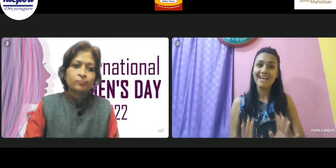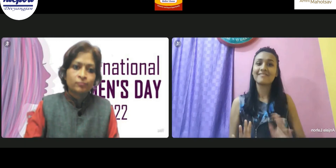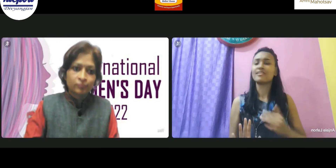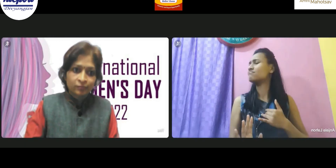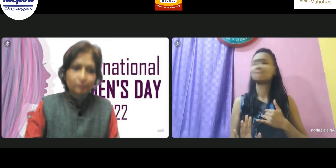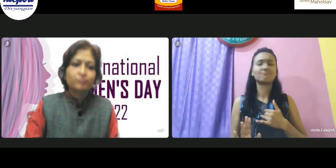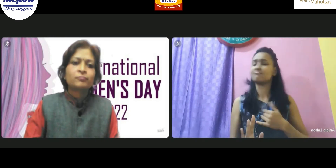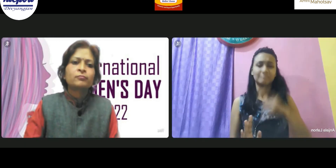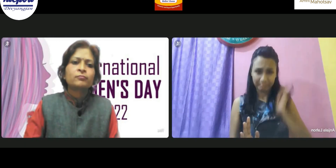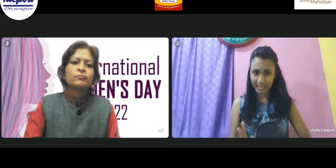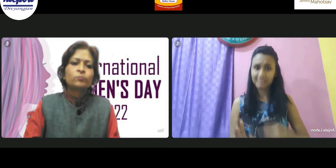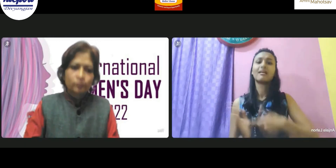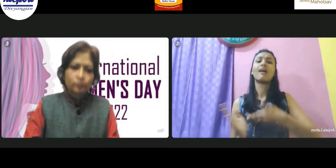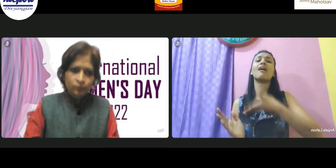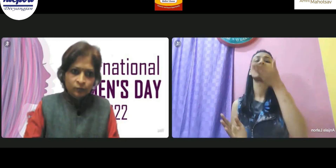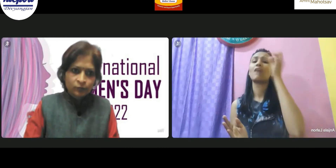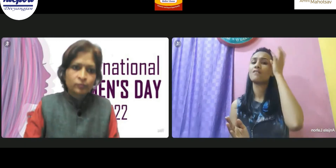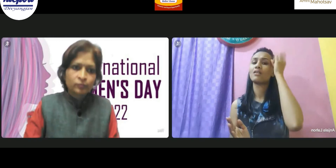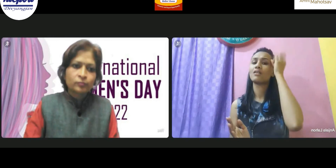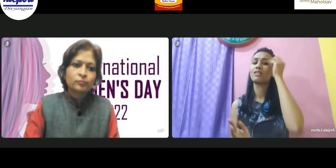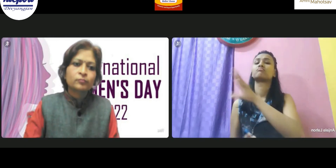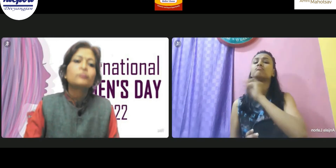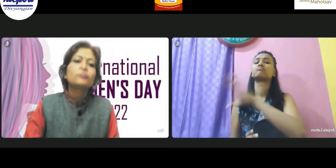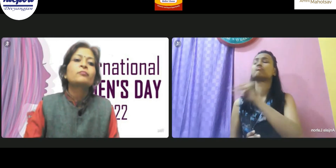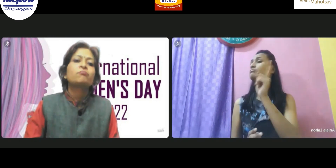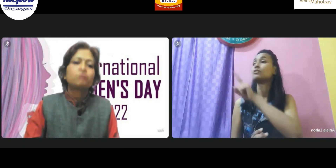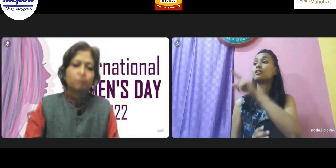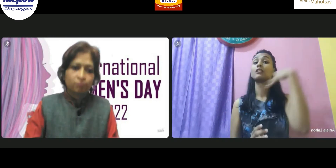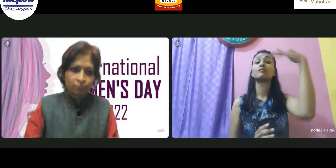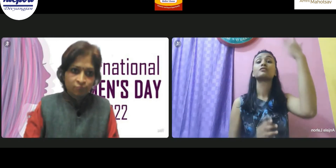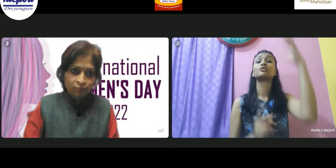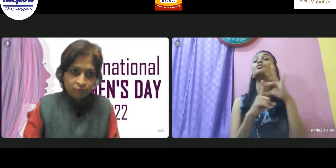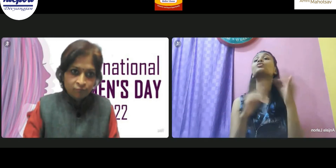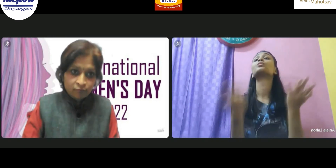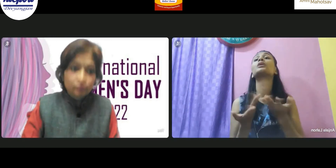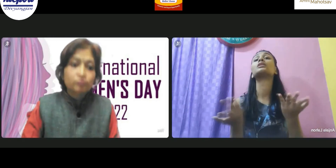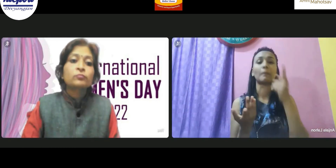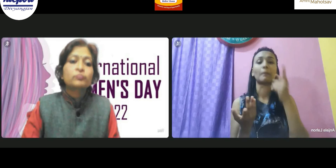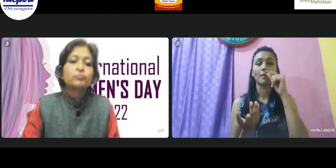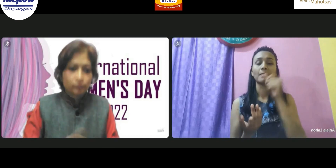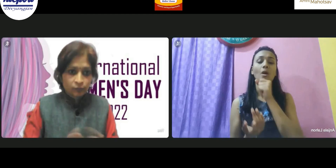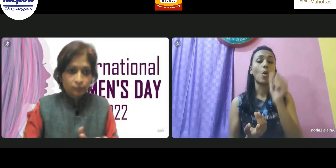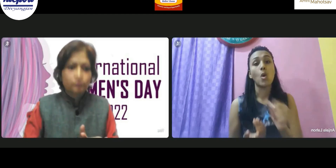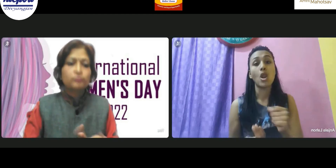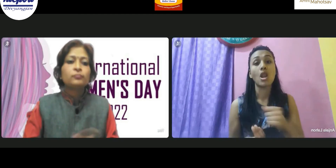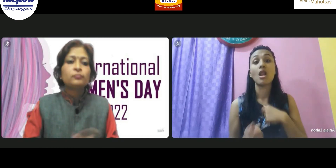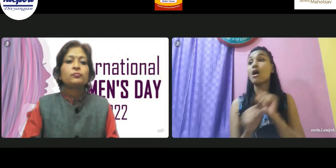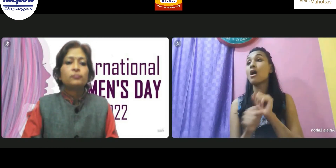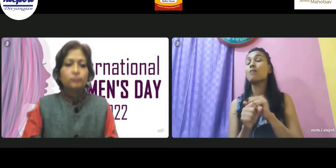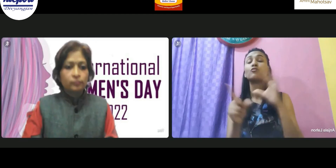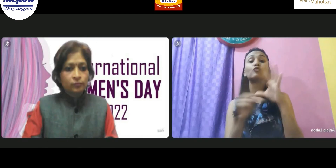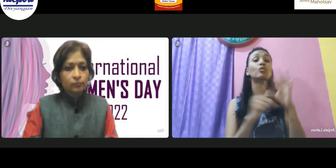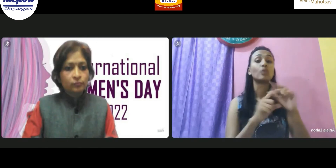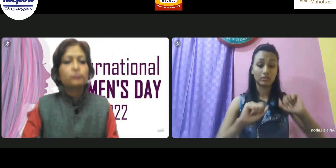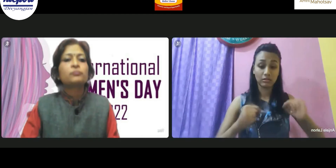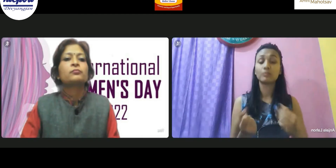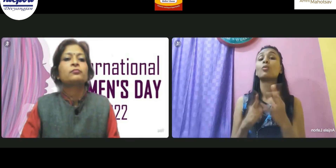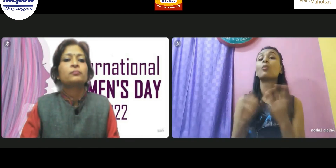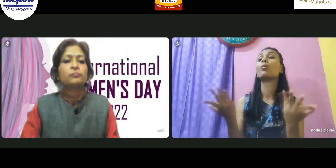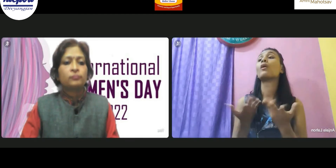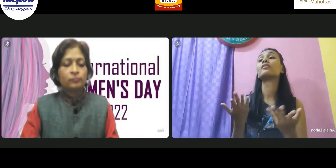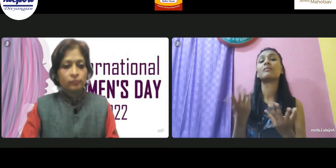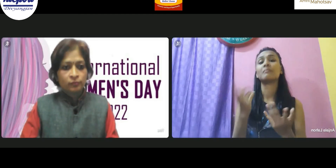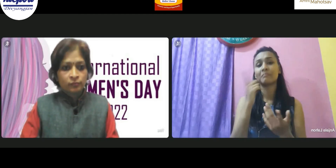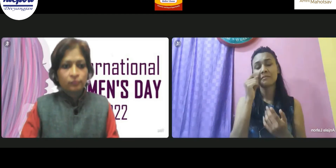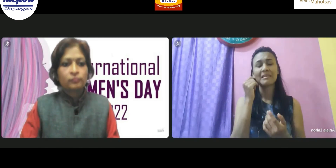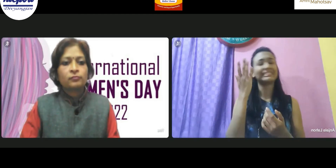कर सकते हैं। मैंने उनको समझाया कि देखो हम दुनिया में बहुत कुछ कर सकते हैं।